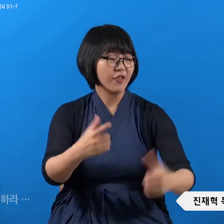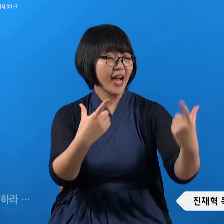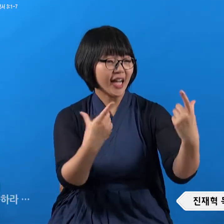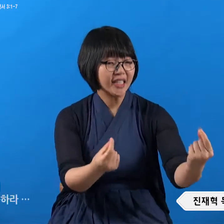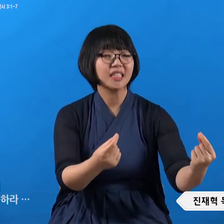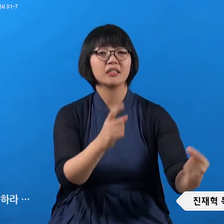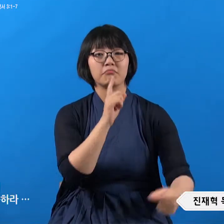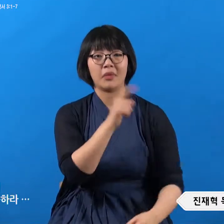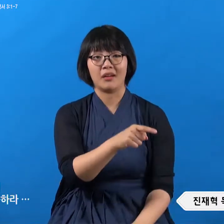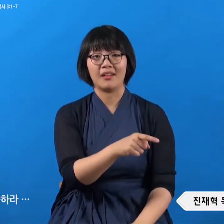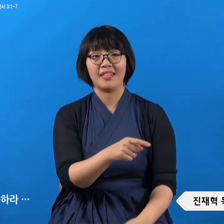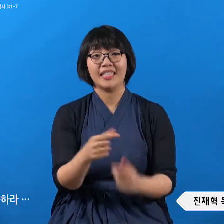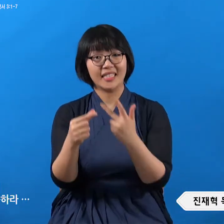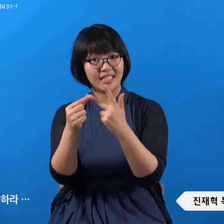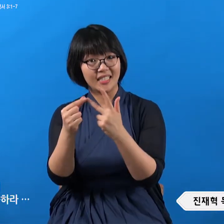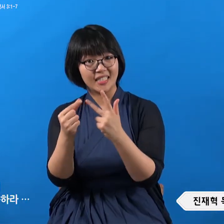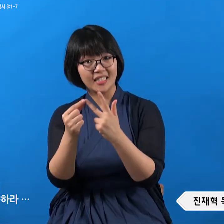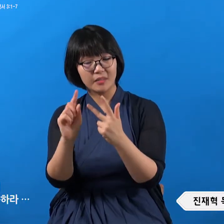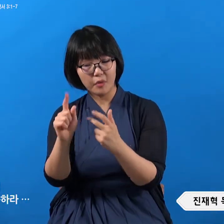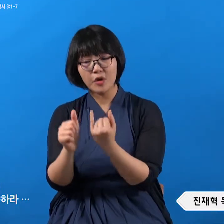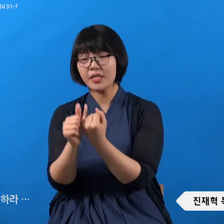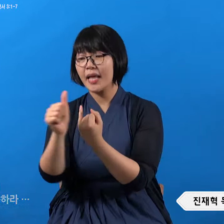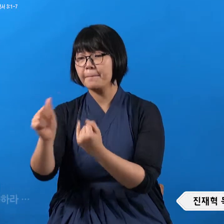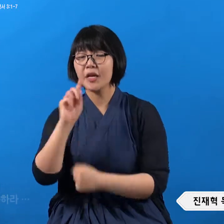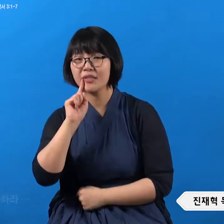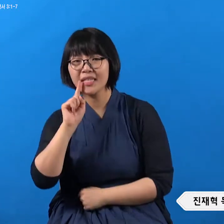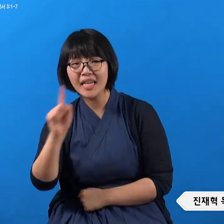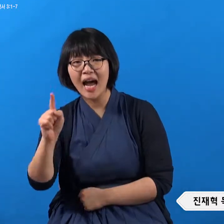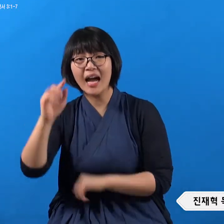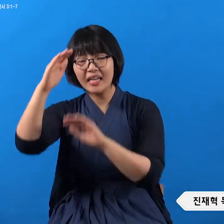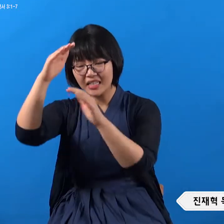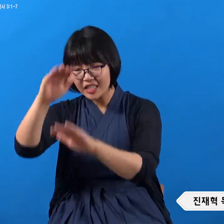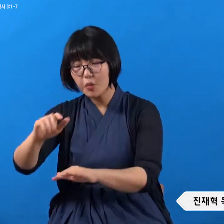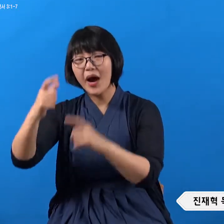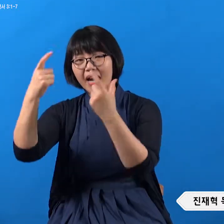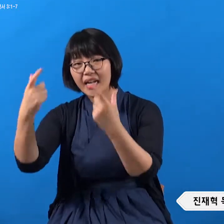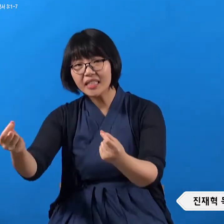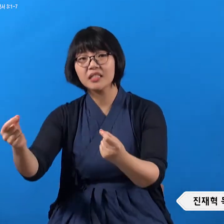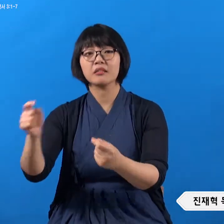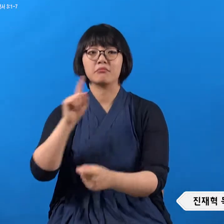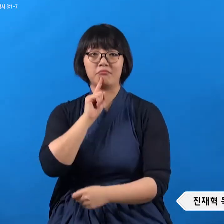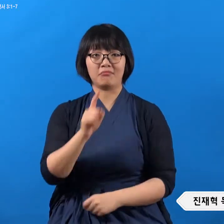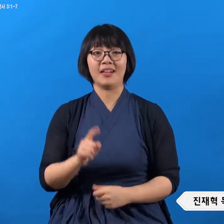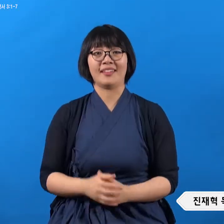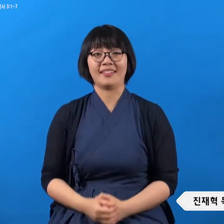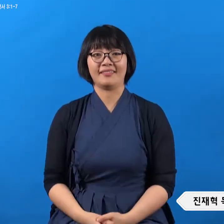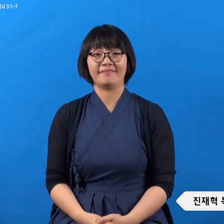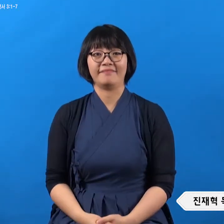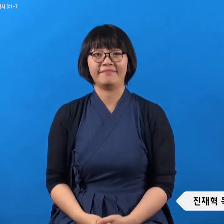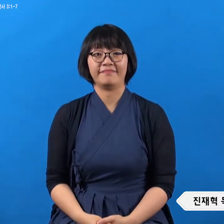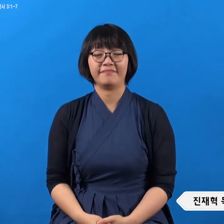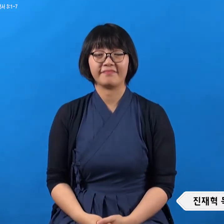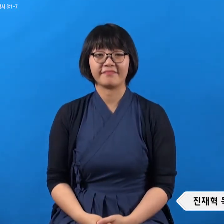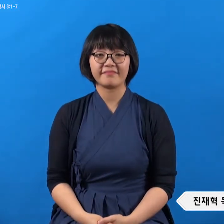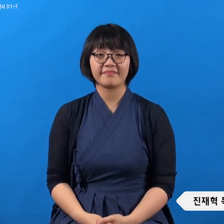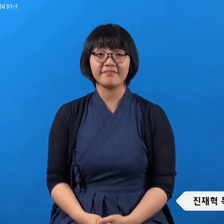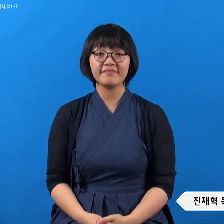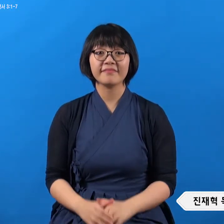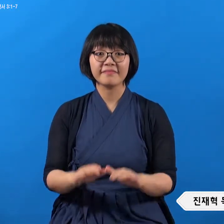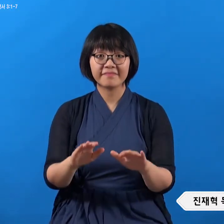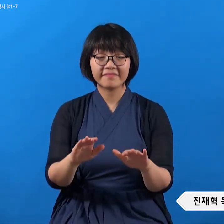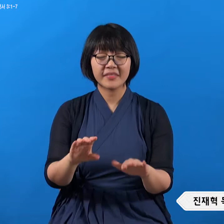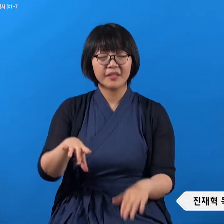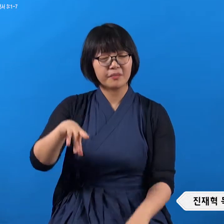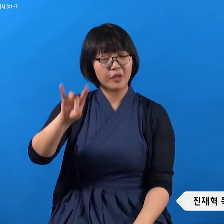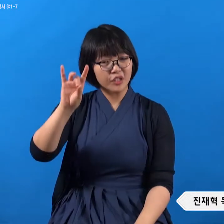라고 말씀합니다. 7절에도 남편들아 이와 같이 라고 말씀하시며